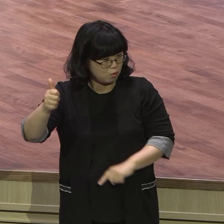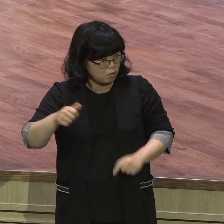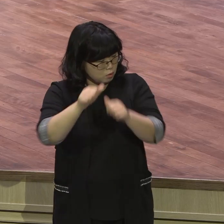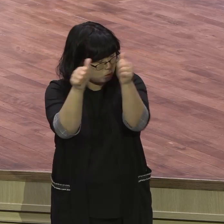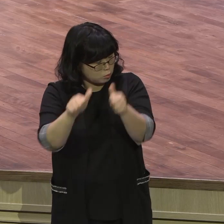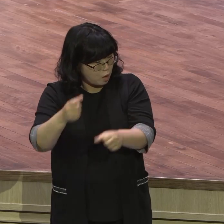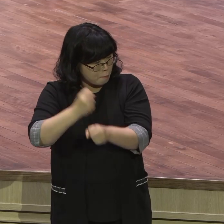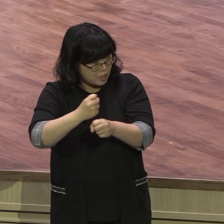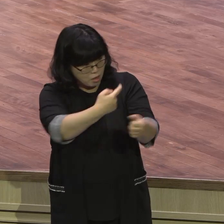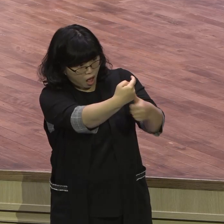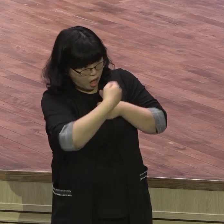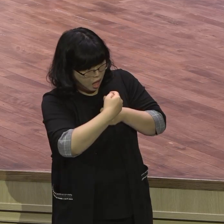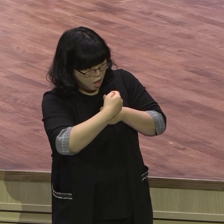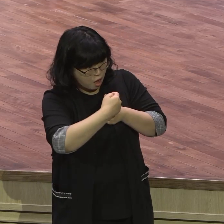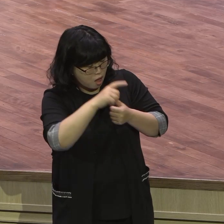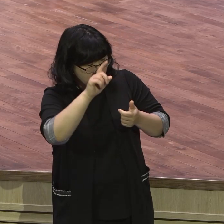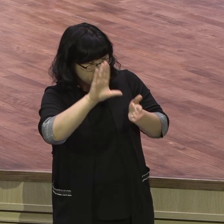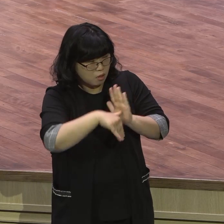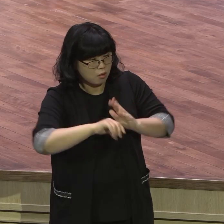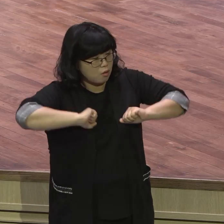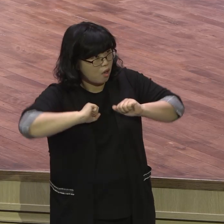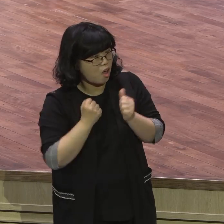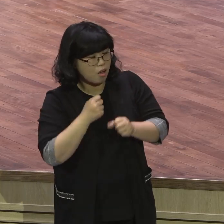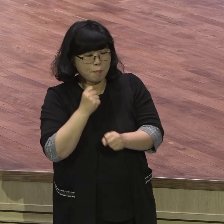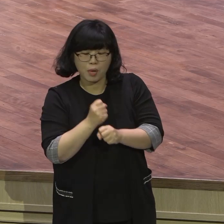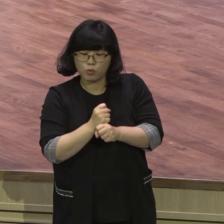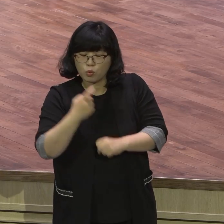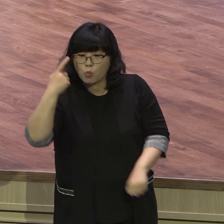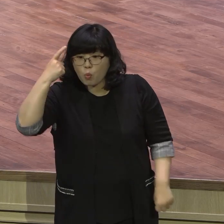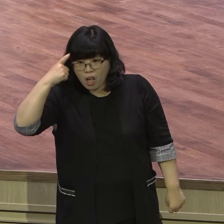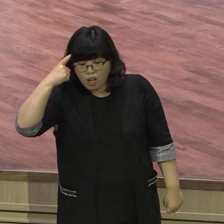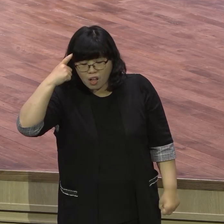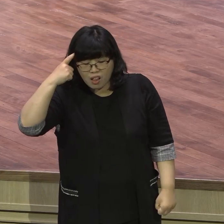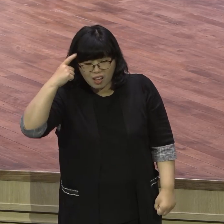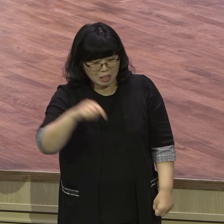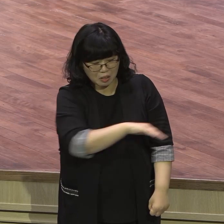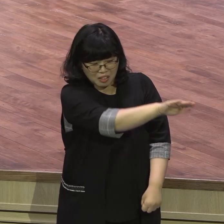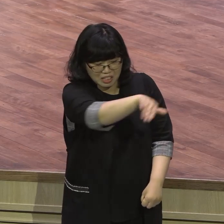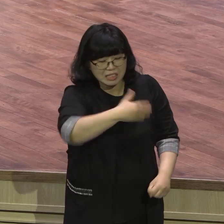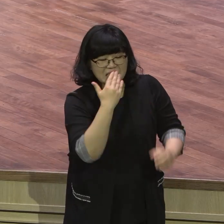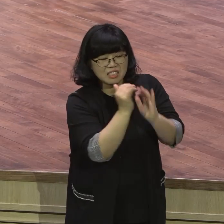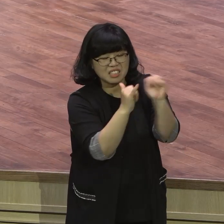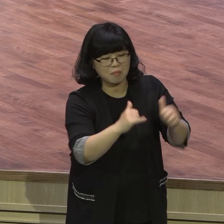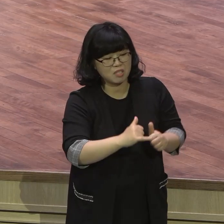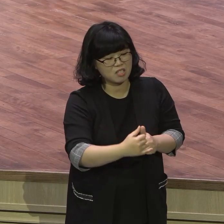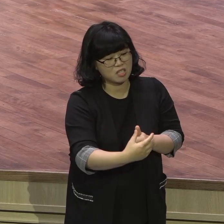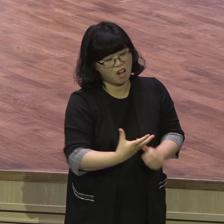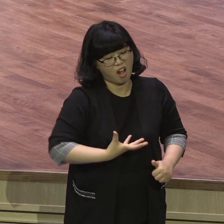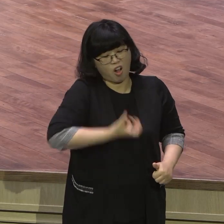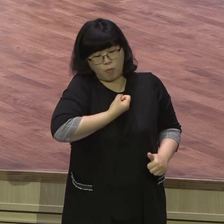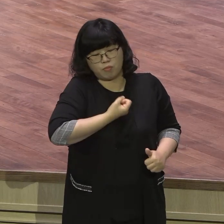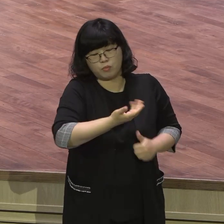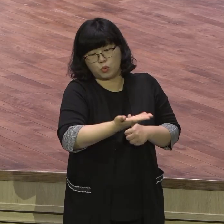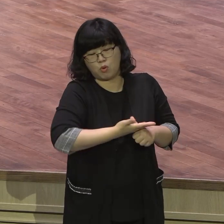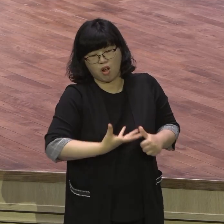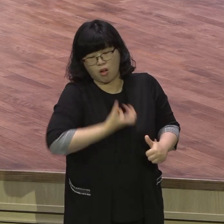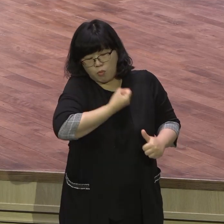겁니다. 죽이겠다는 거죠. 그 정도 나간 거예요. 완전히 겁을 먹은 겁니다. 제가 볼 때 그러니까 독촉했다.